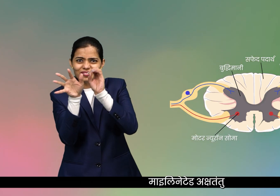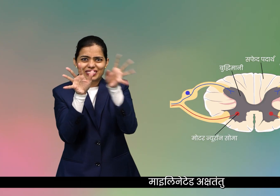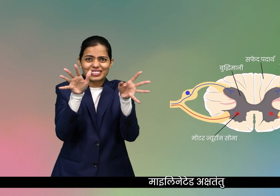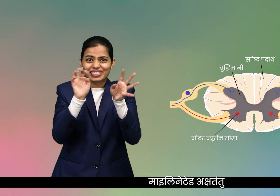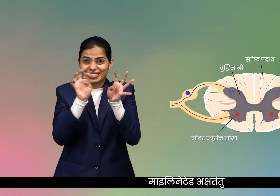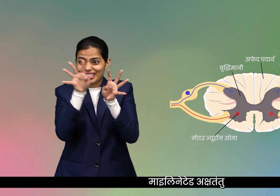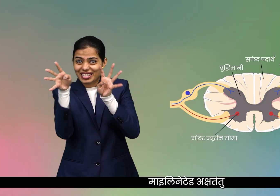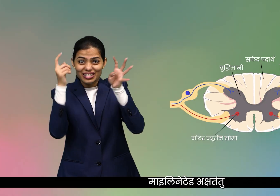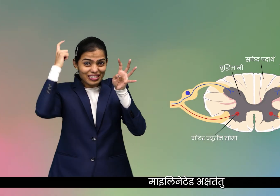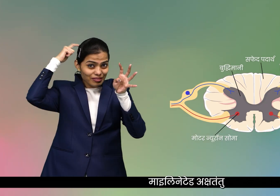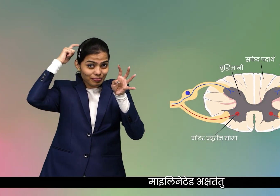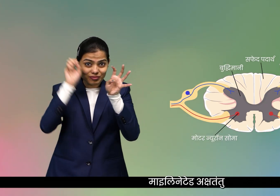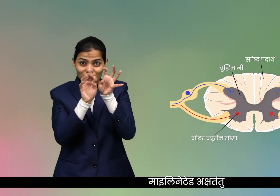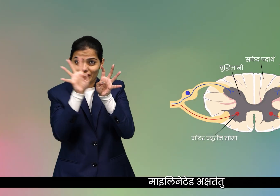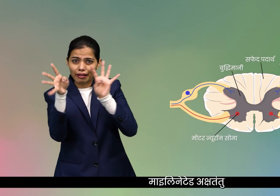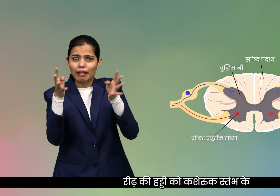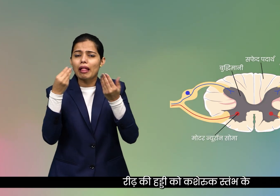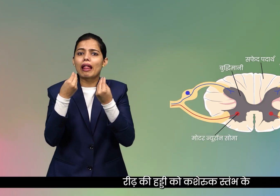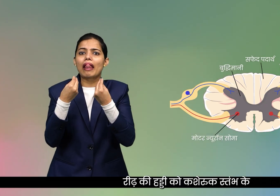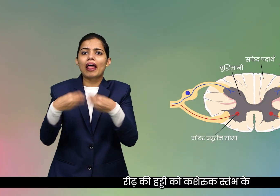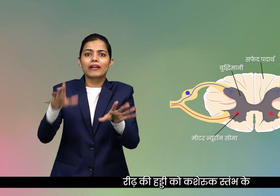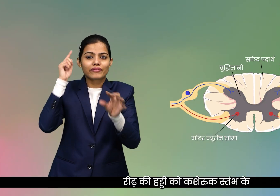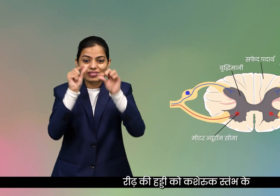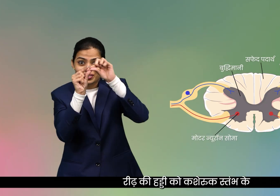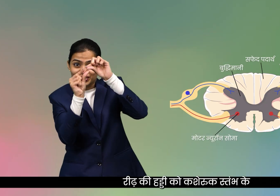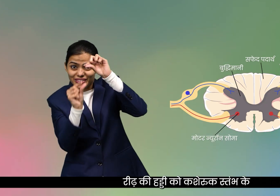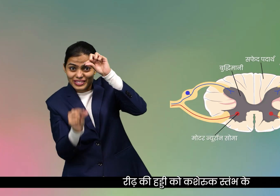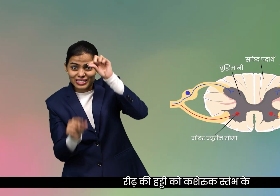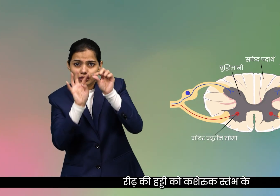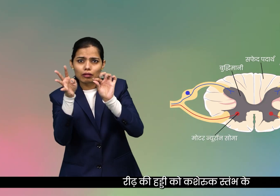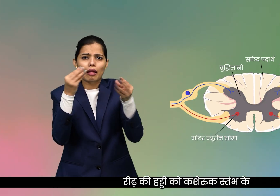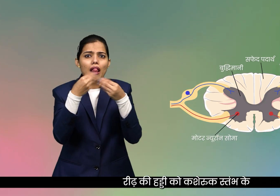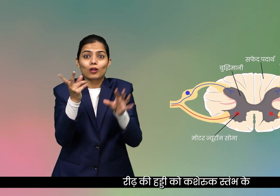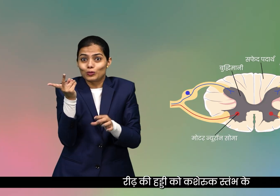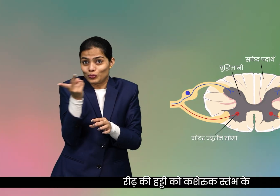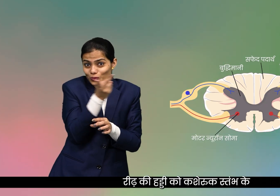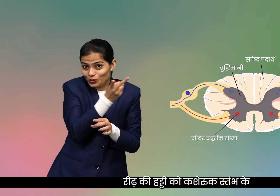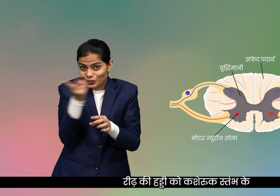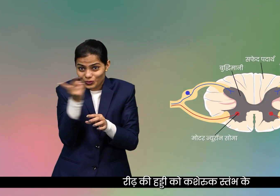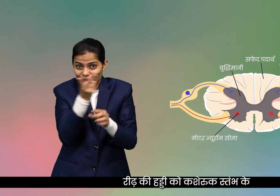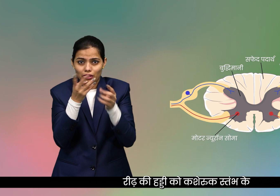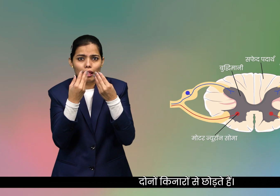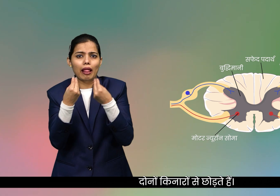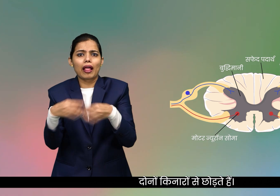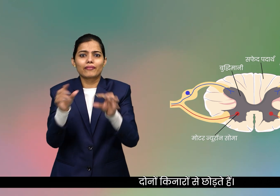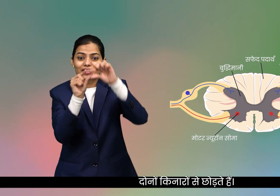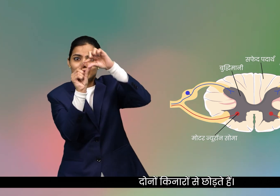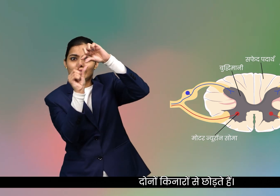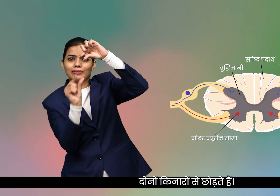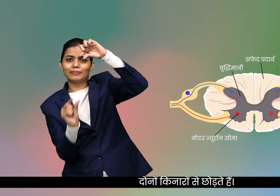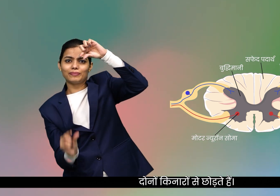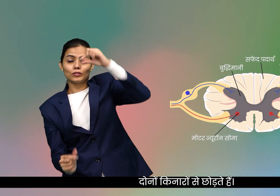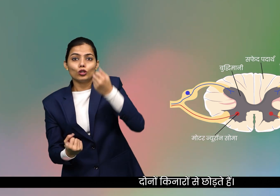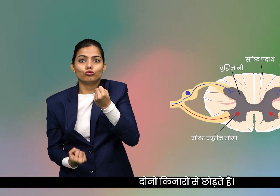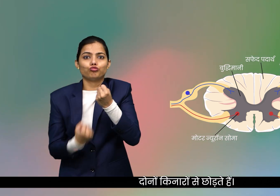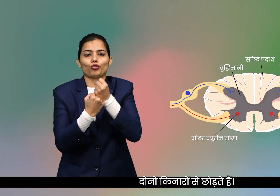माइलोनेटेड अक्ष तंतु रीढ़ की हड्डी को कशेरुक स्तंभ के दोनों किनारों